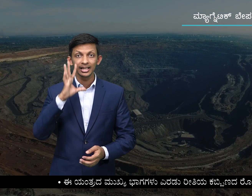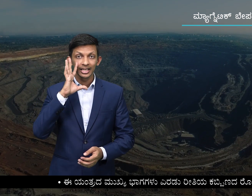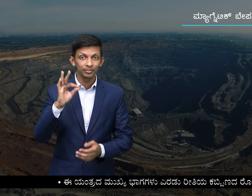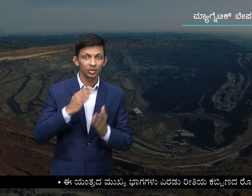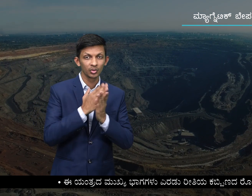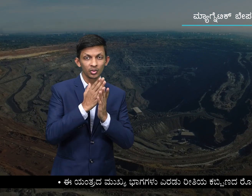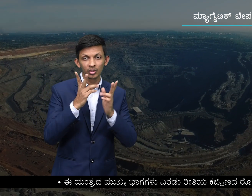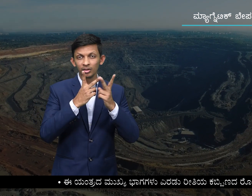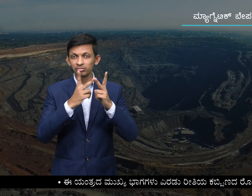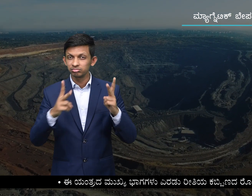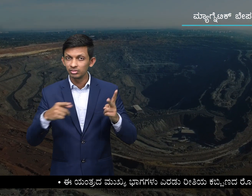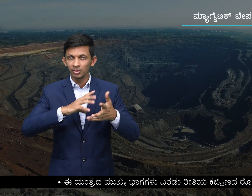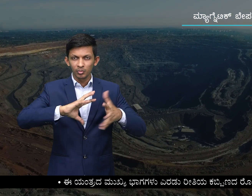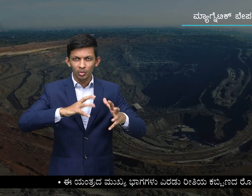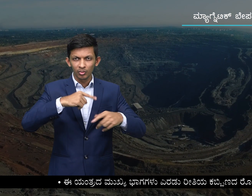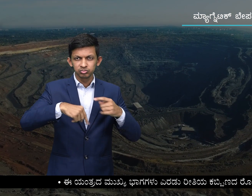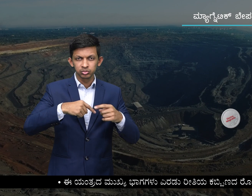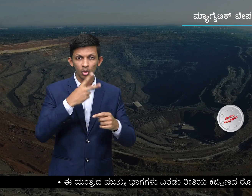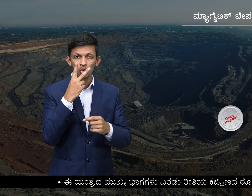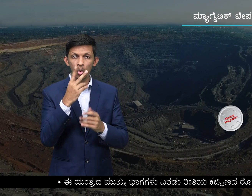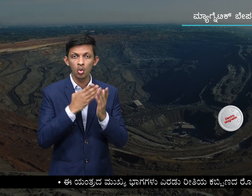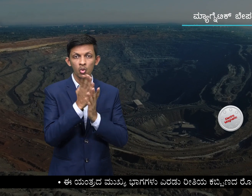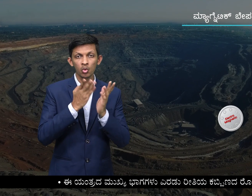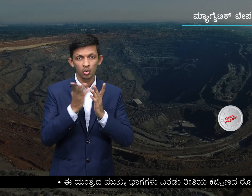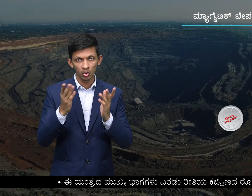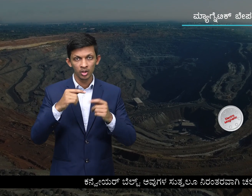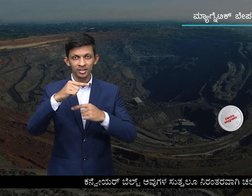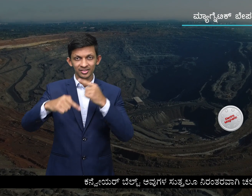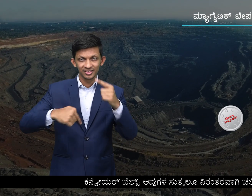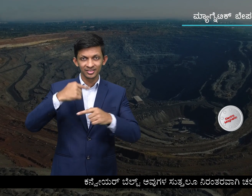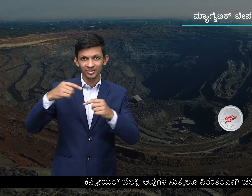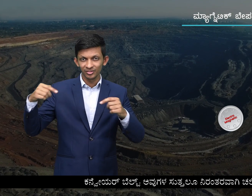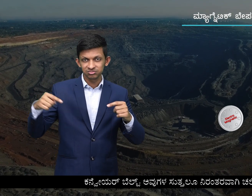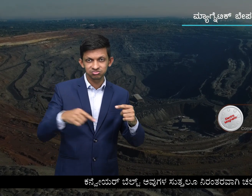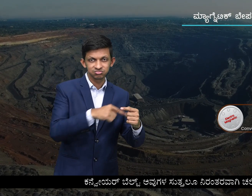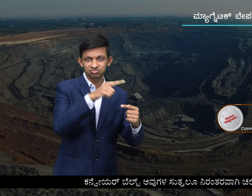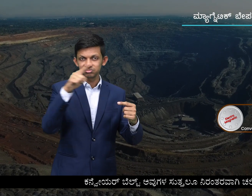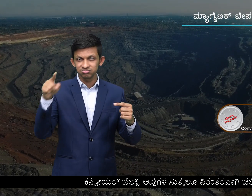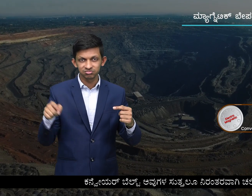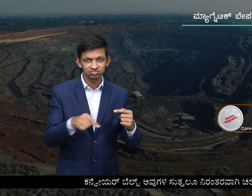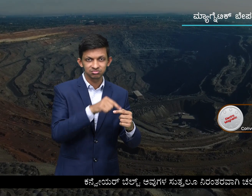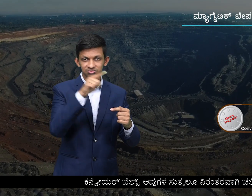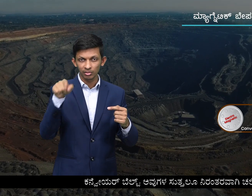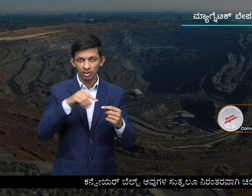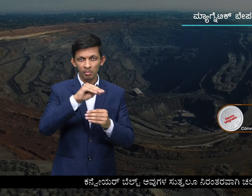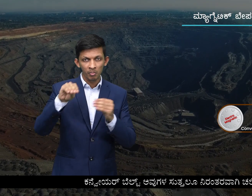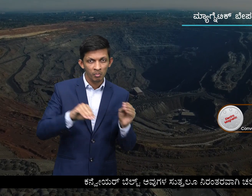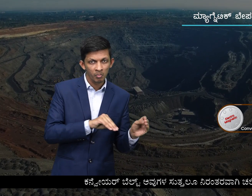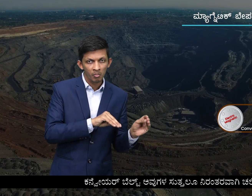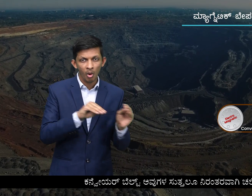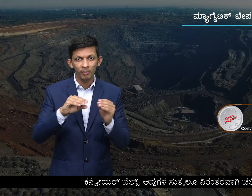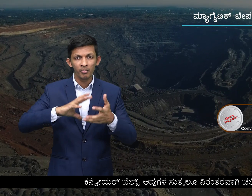ಈ ಯಂತ್ರದ ಮುಖ್ಯ ಭಾಗಗಳು 2 ರೀತಿಯ ಕಬ್ಬಿಣದ ರೋಲರ್ಗಳು ಮತ್ತು ಕನ್ವೇಯರ್ ಬೆಲ್ಟ್ ಅವುಗಳ ಸುತ್ತಲೂ ನಿರಂತರವಾಗಿ